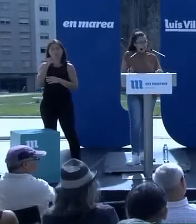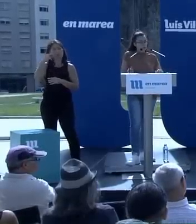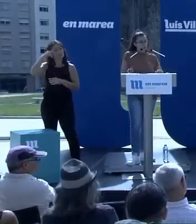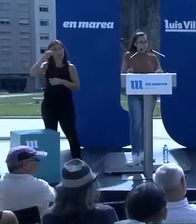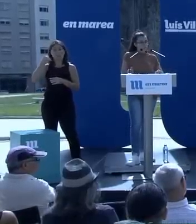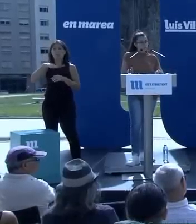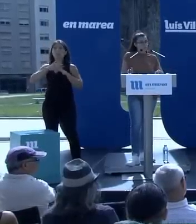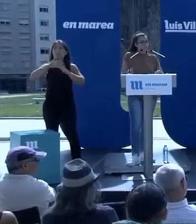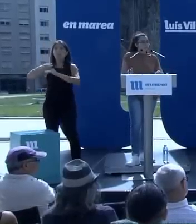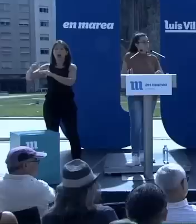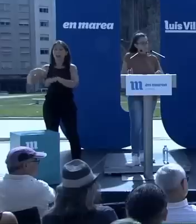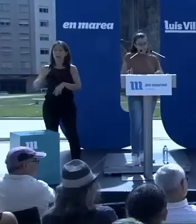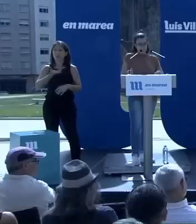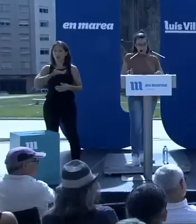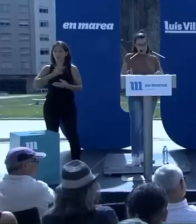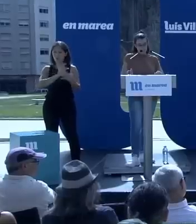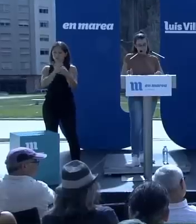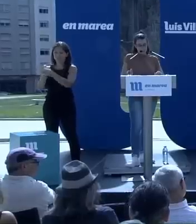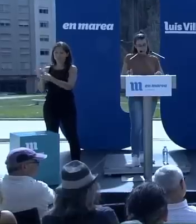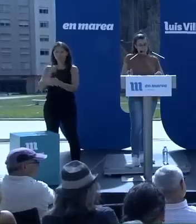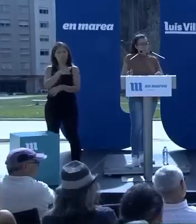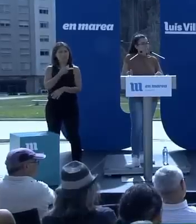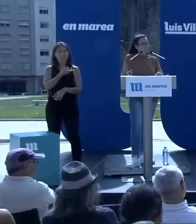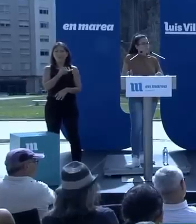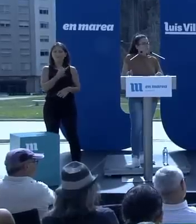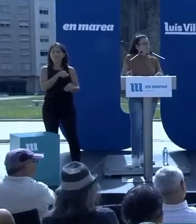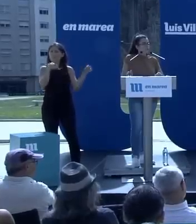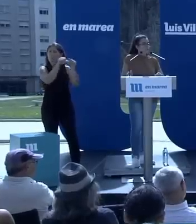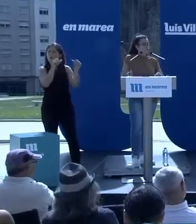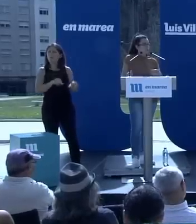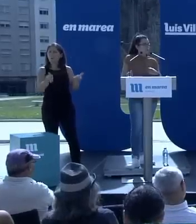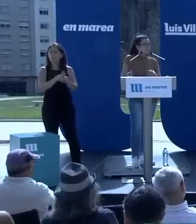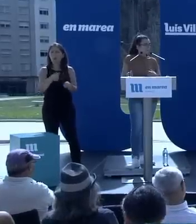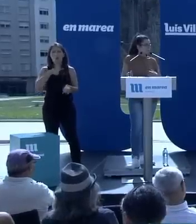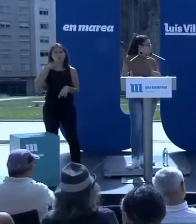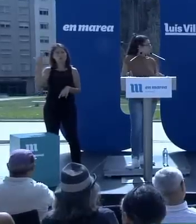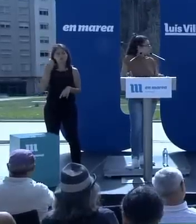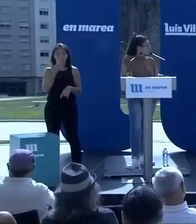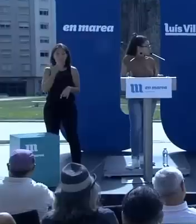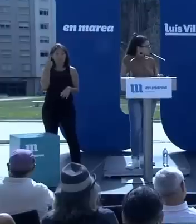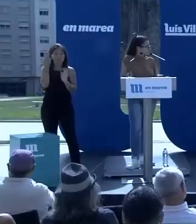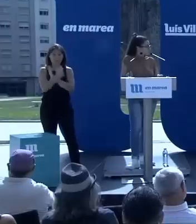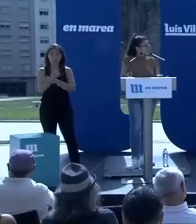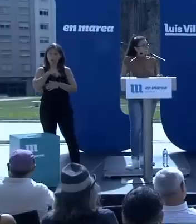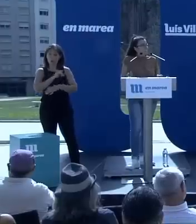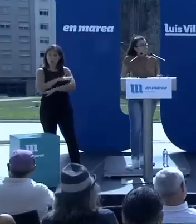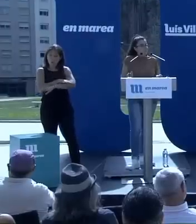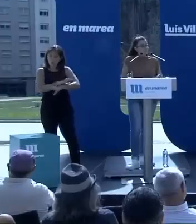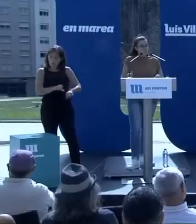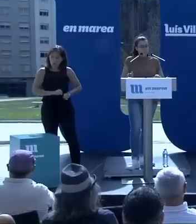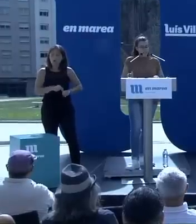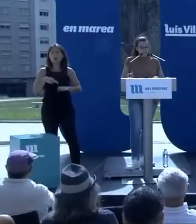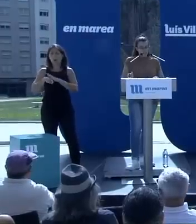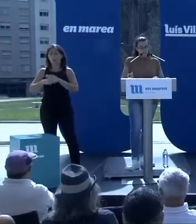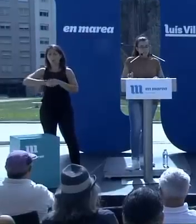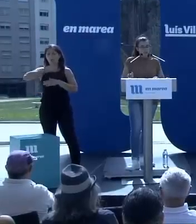mareas municipalistas, e ademais é un exemplo de que cando nós gobernamos somos bons xestores, porque